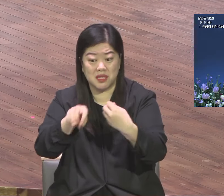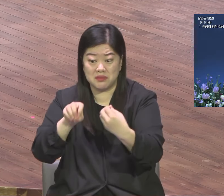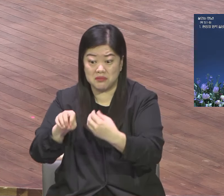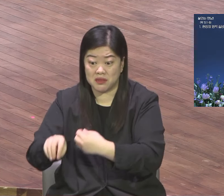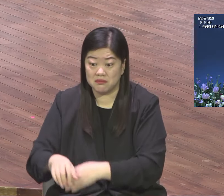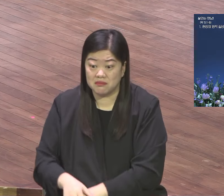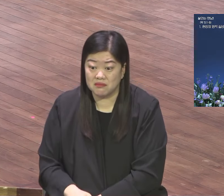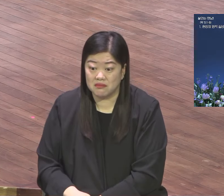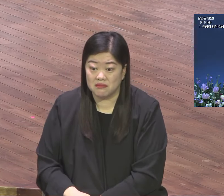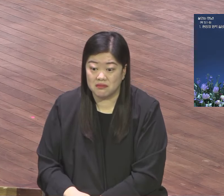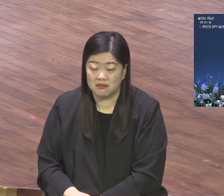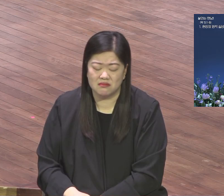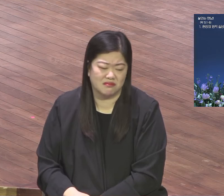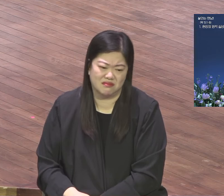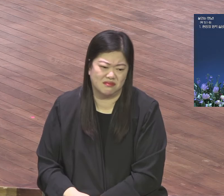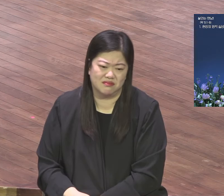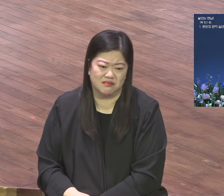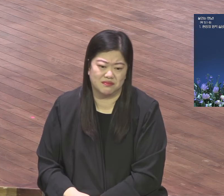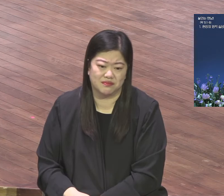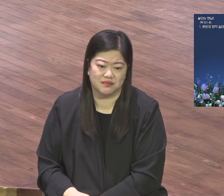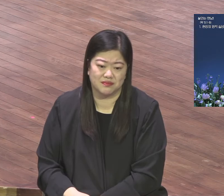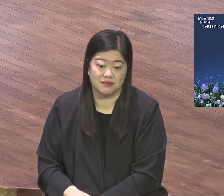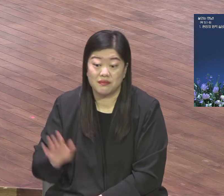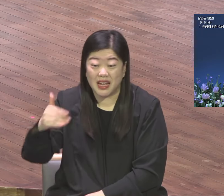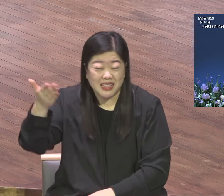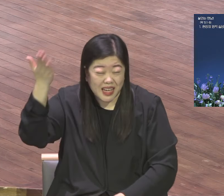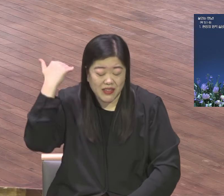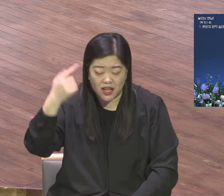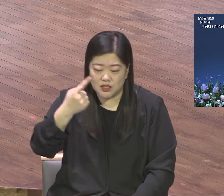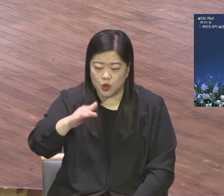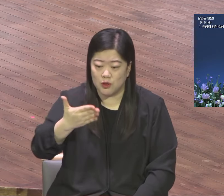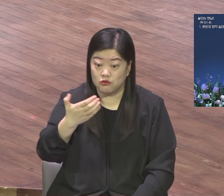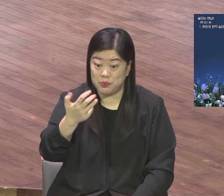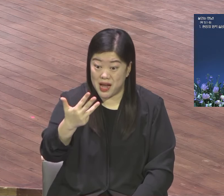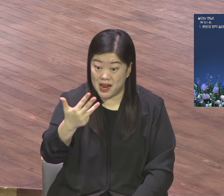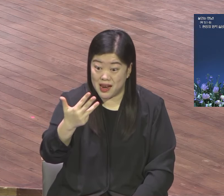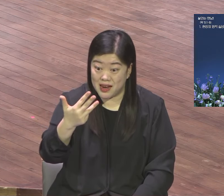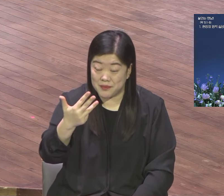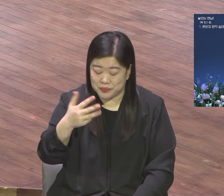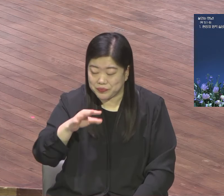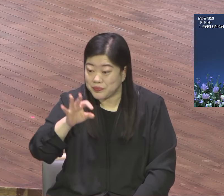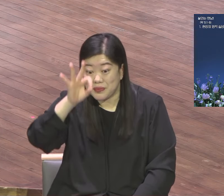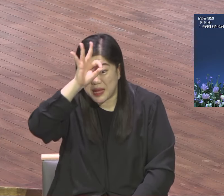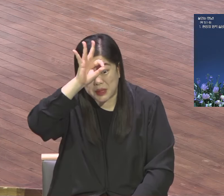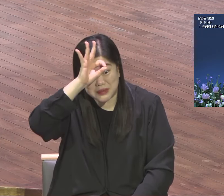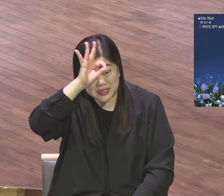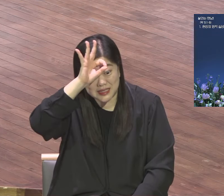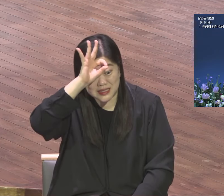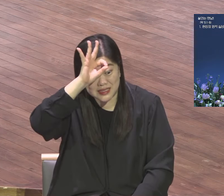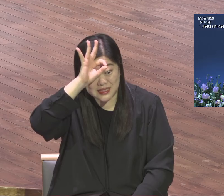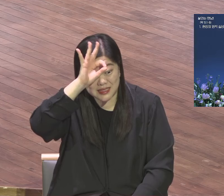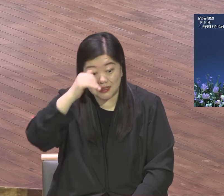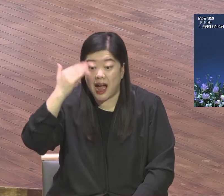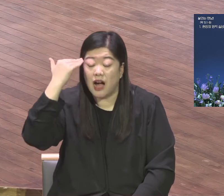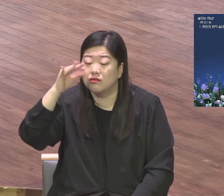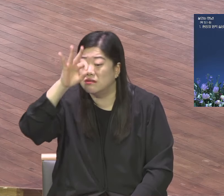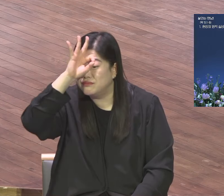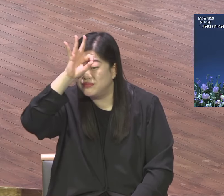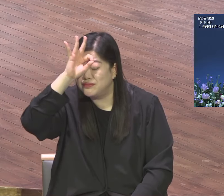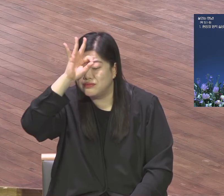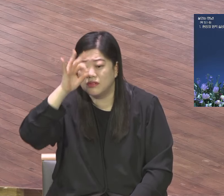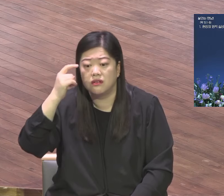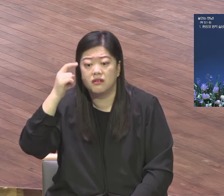우리나라 IMF가 왜 왔습니까? 정태수 씨 전문 무속인이 철장사해라 철올인해라 어마어마하게 부자된다